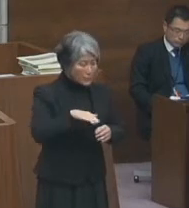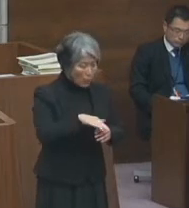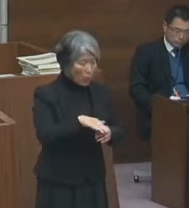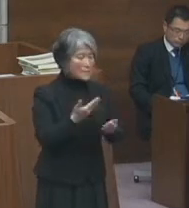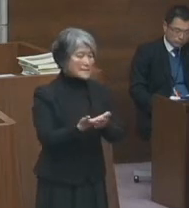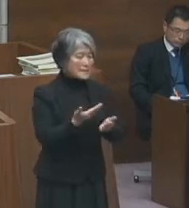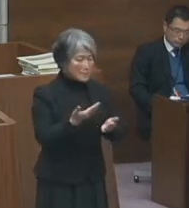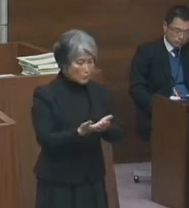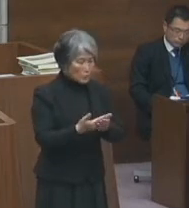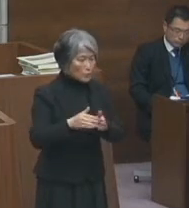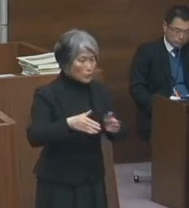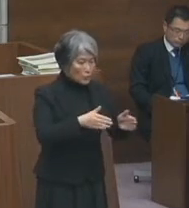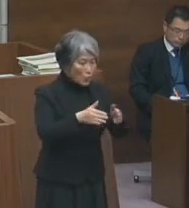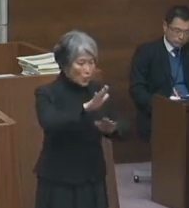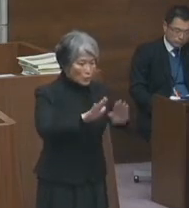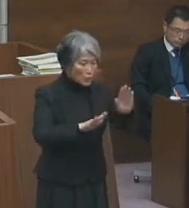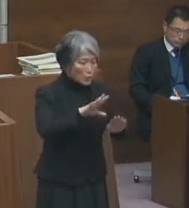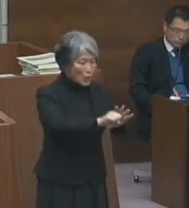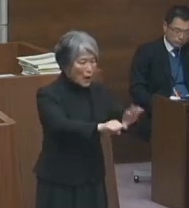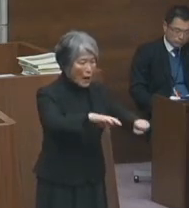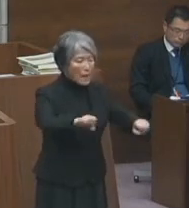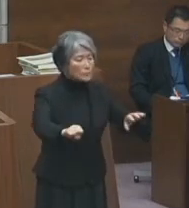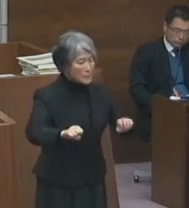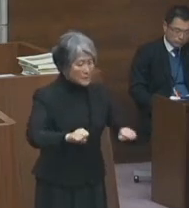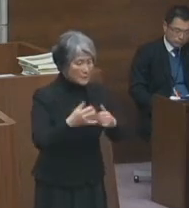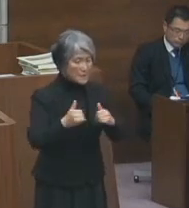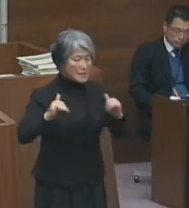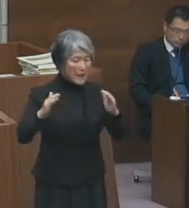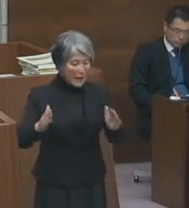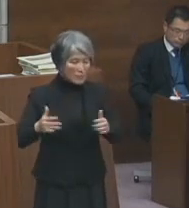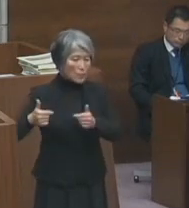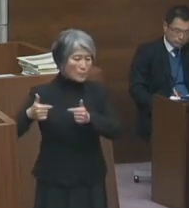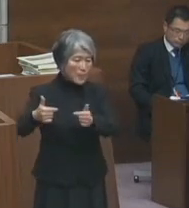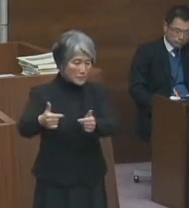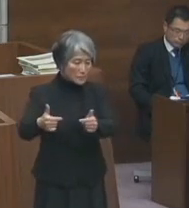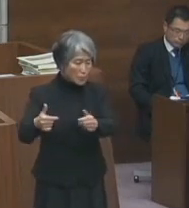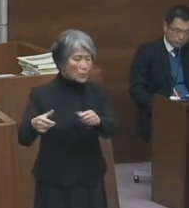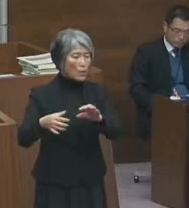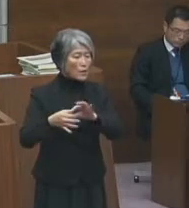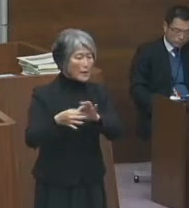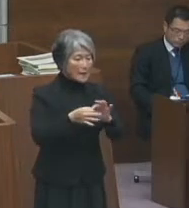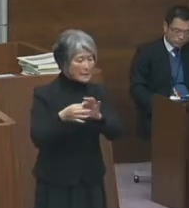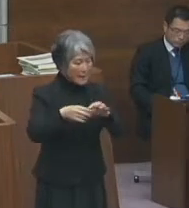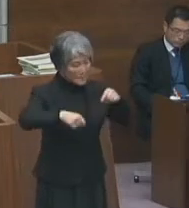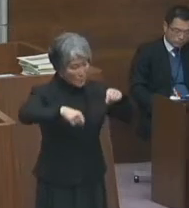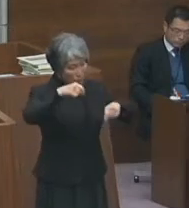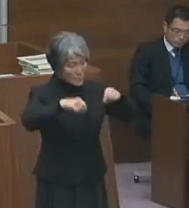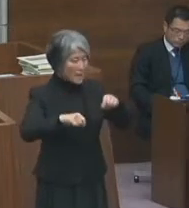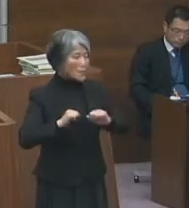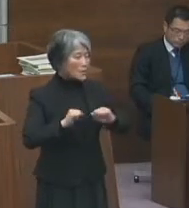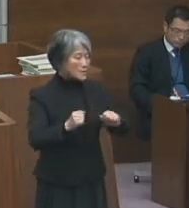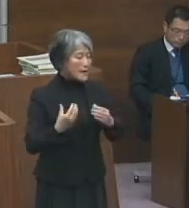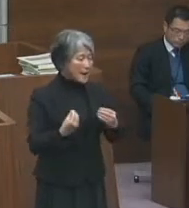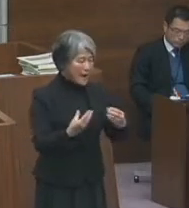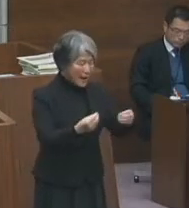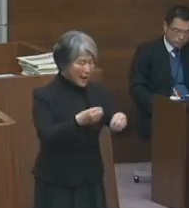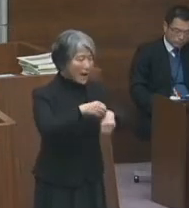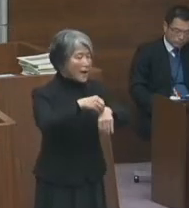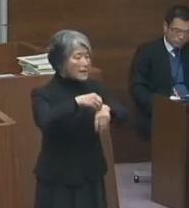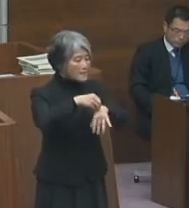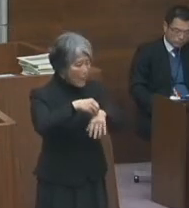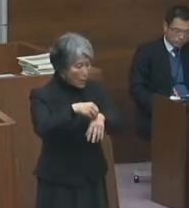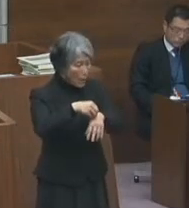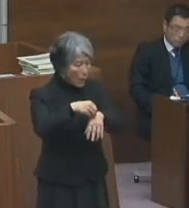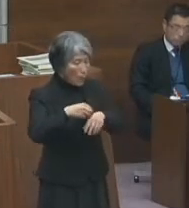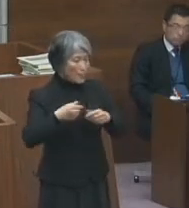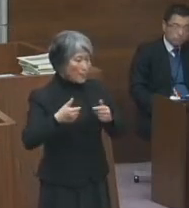を把握した上で、民間の路線バスとの連携や役割分担を含めた持続可能なタコバスのあり方について検討することとし